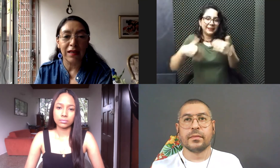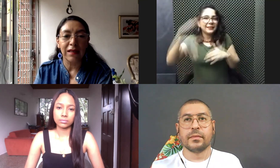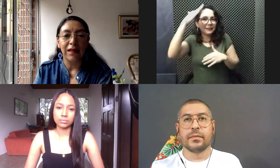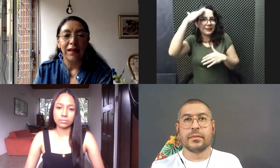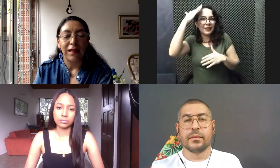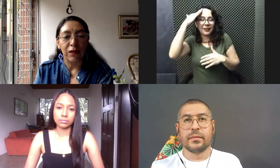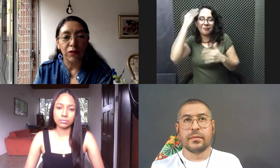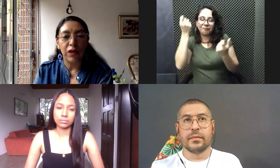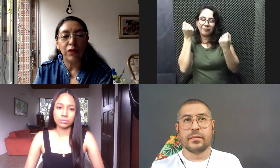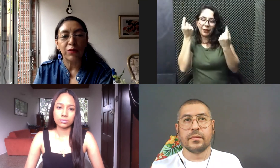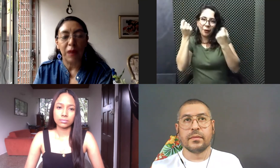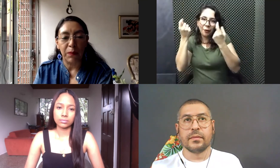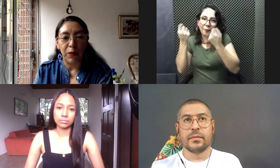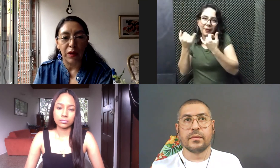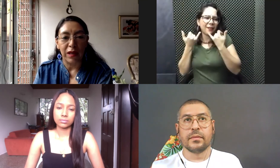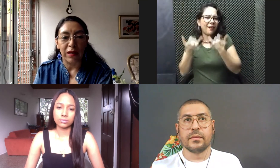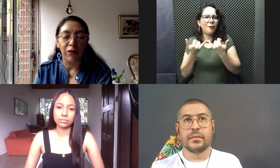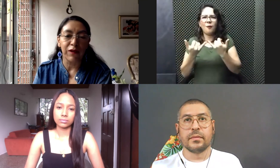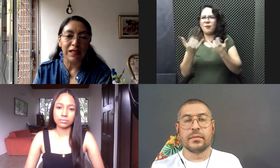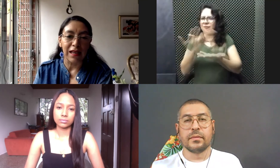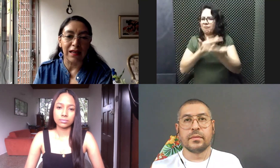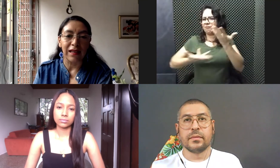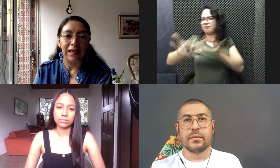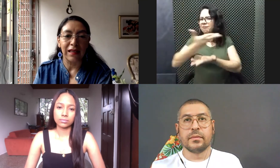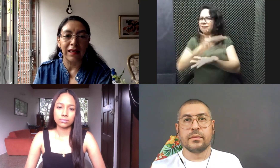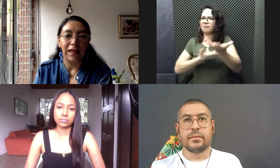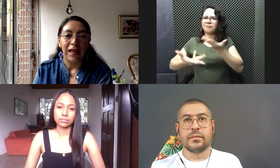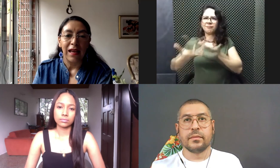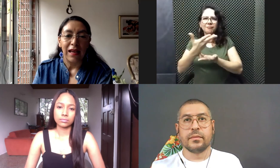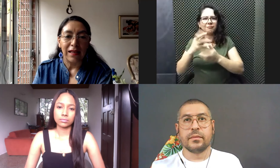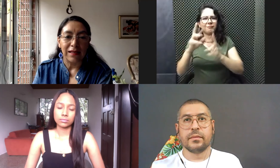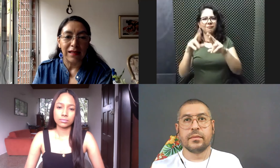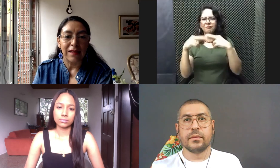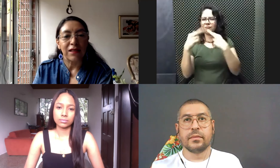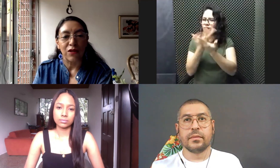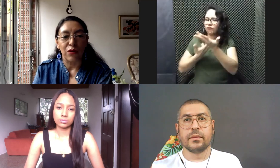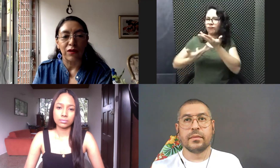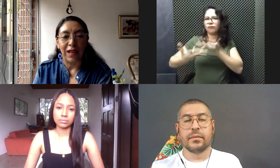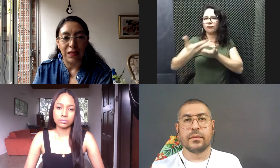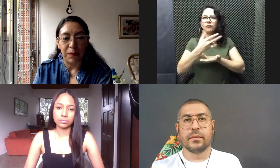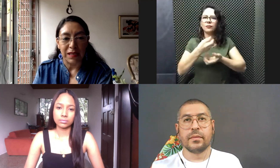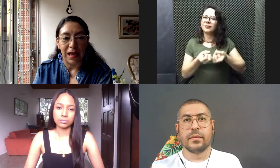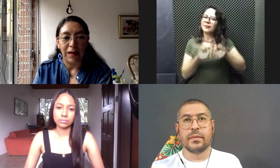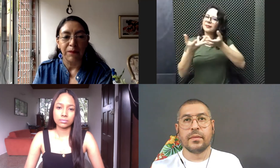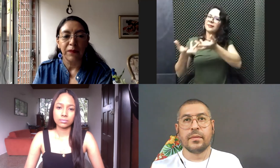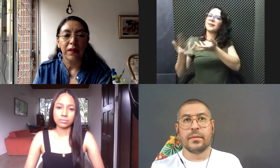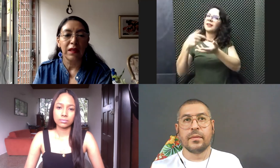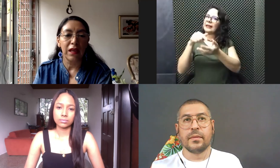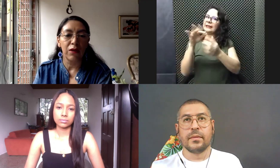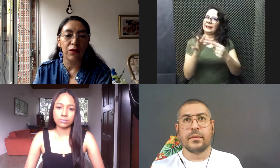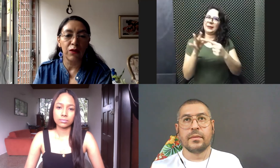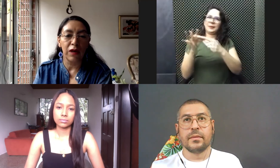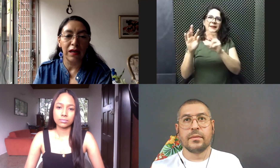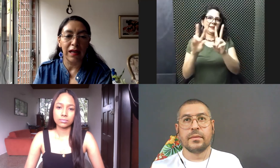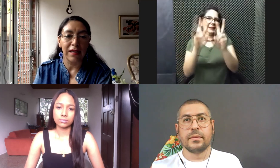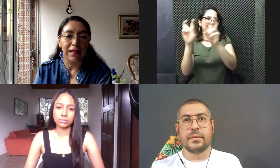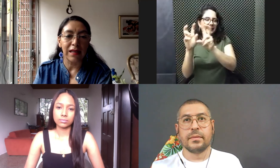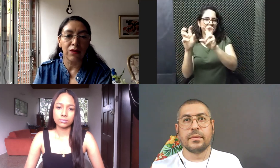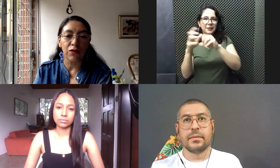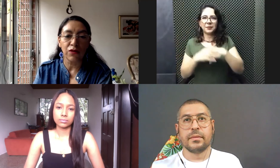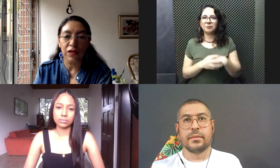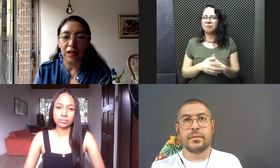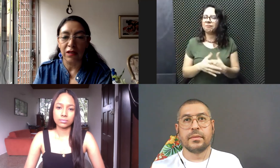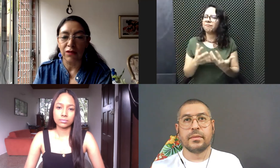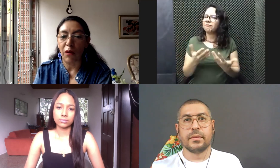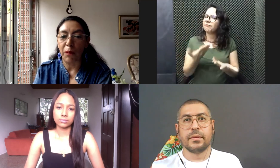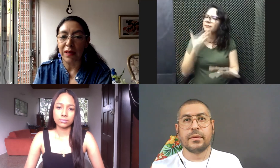aquí reunidos para poder ofrecer esta sesión tan especial. Quiero agradecer a